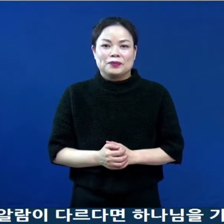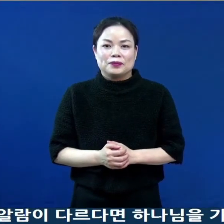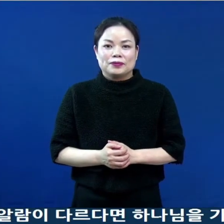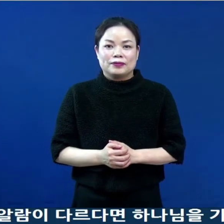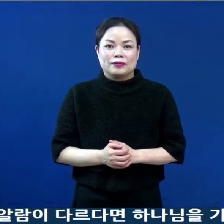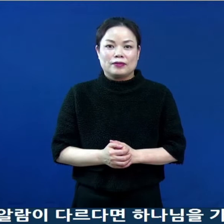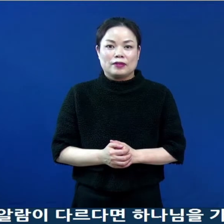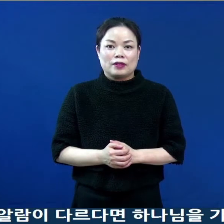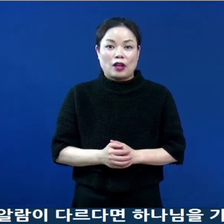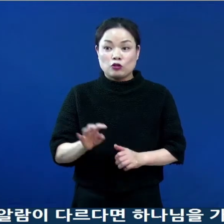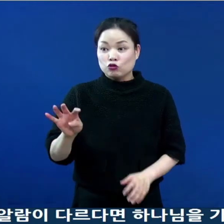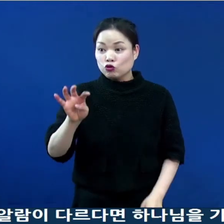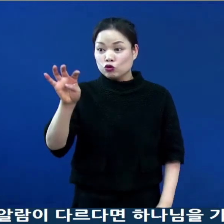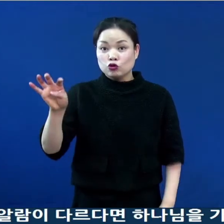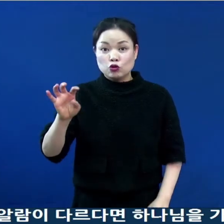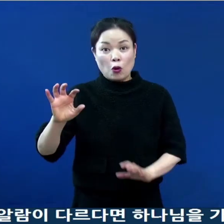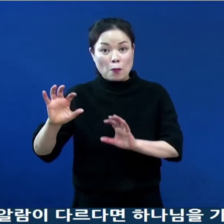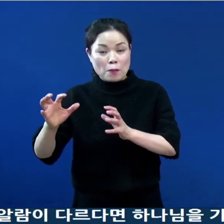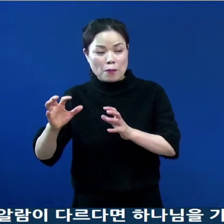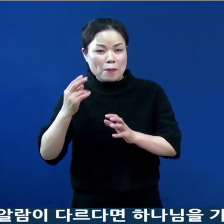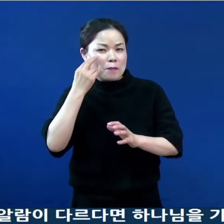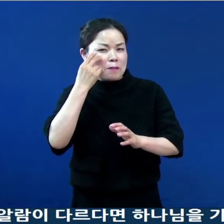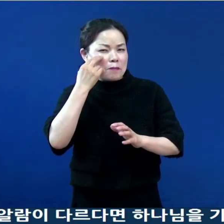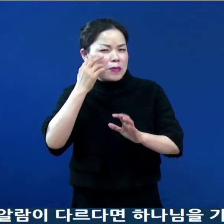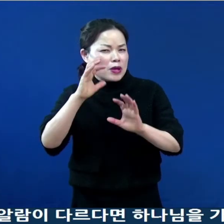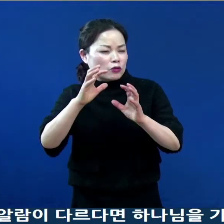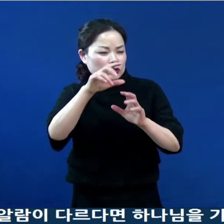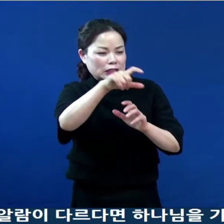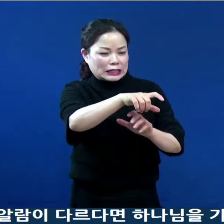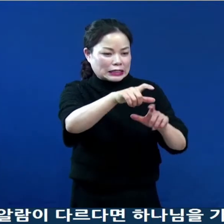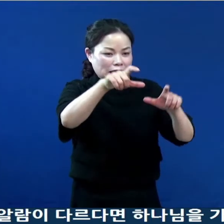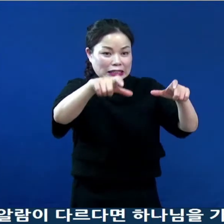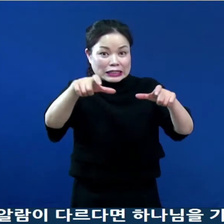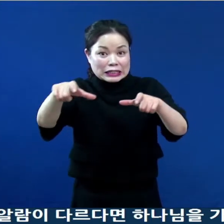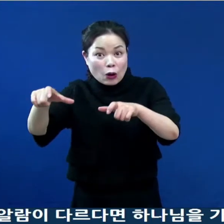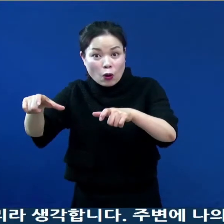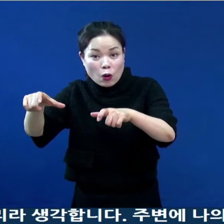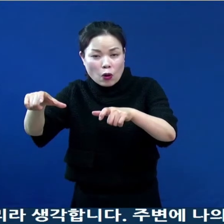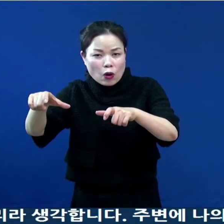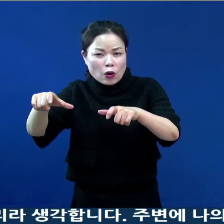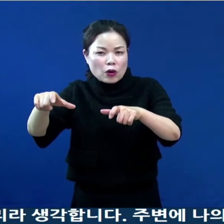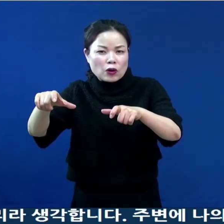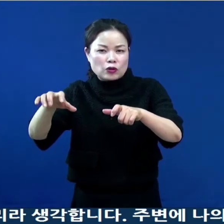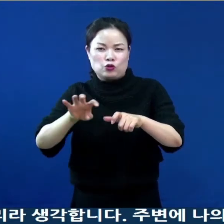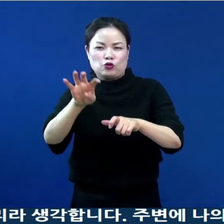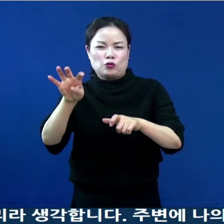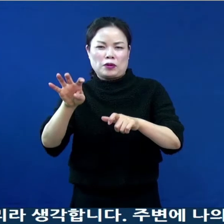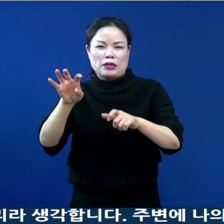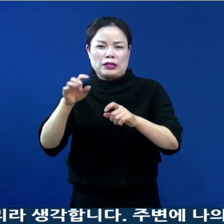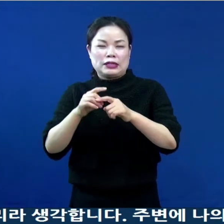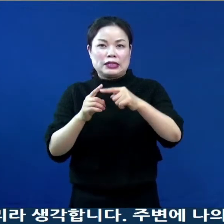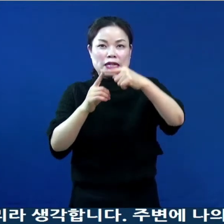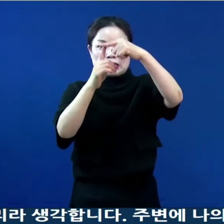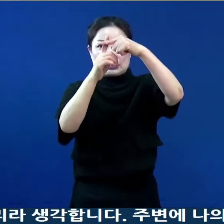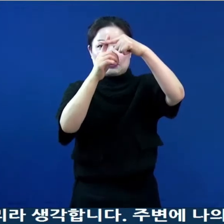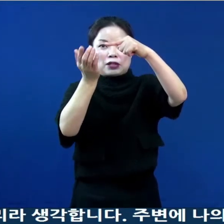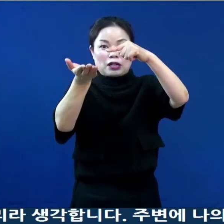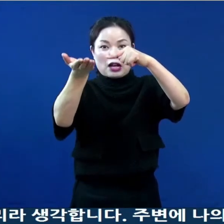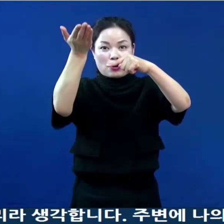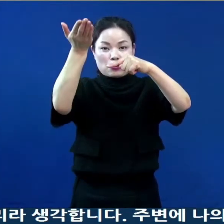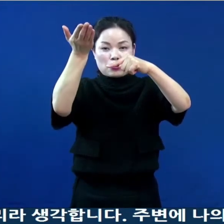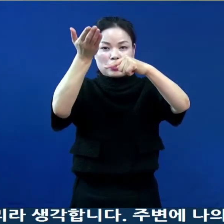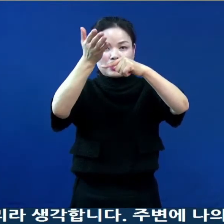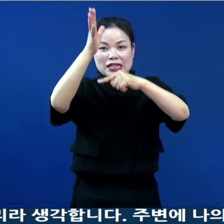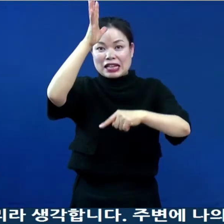이 유럽이나 미국 그런 지역들을 가보면, 특히 이제 유럽 지역에 더 많죠. 십자가 위에